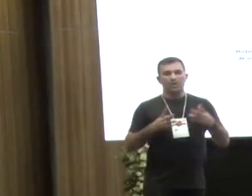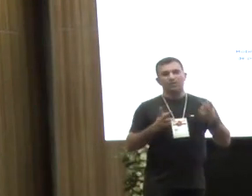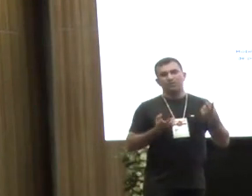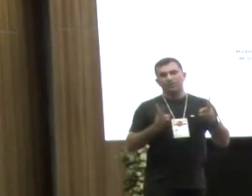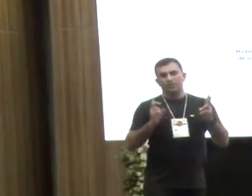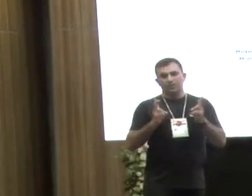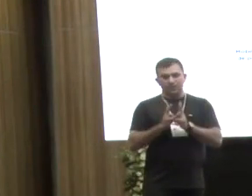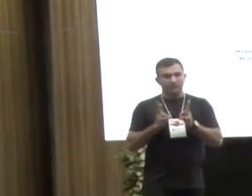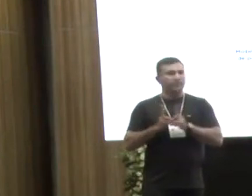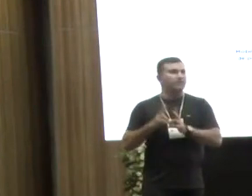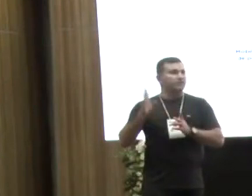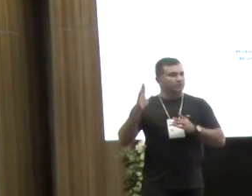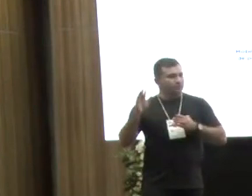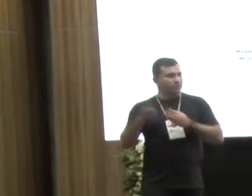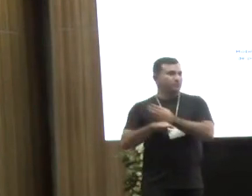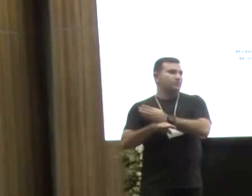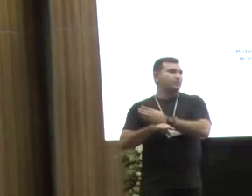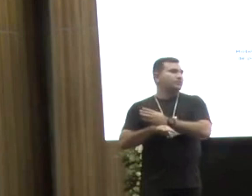entrou.